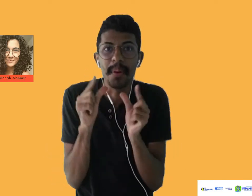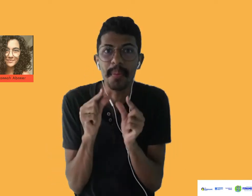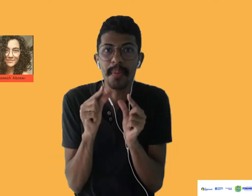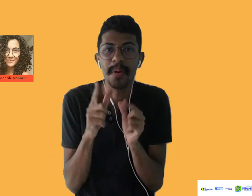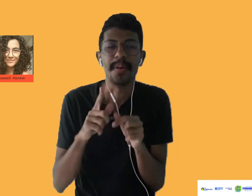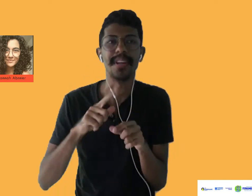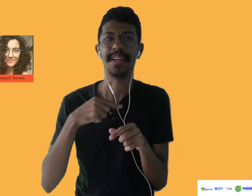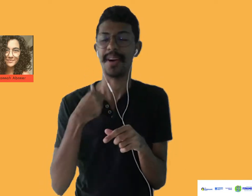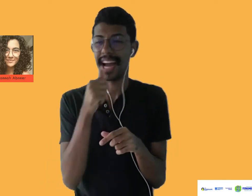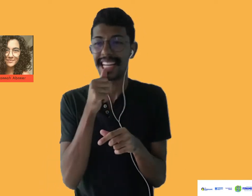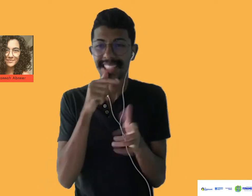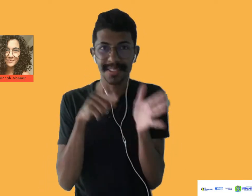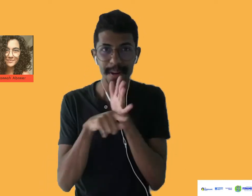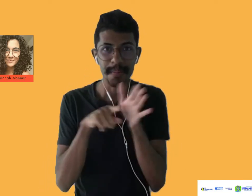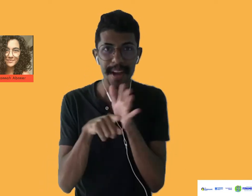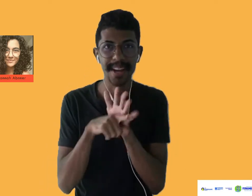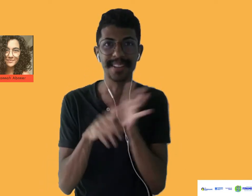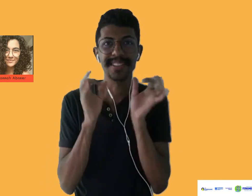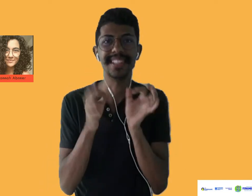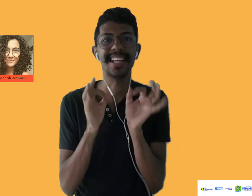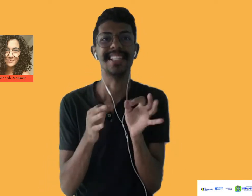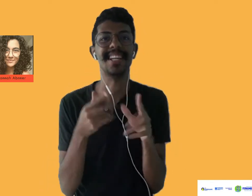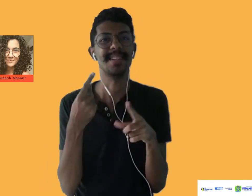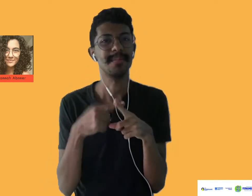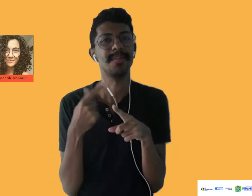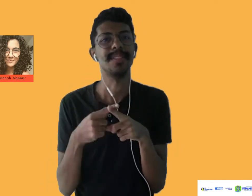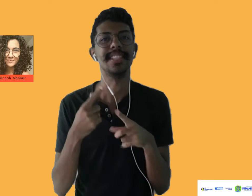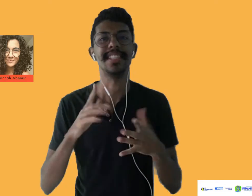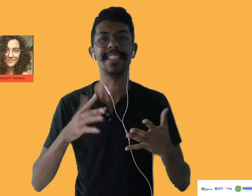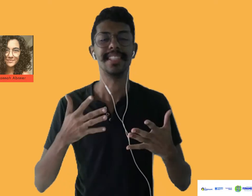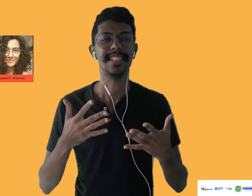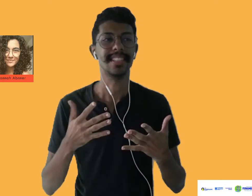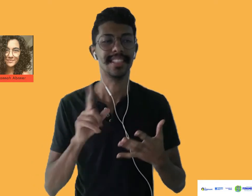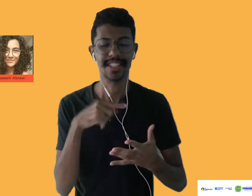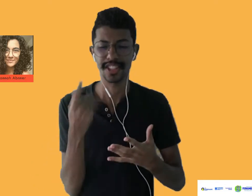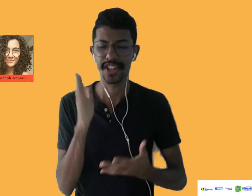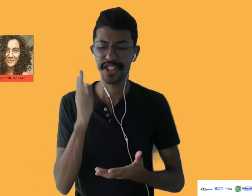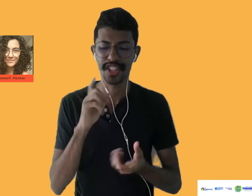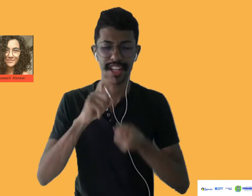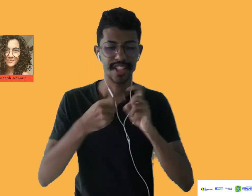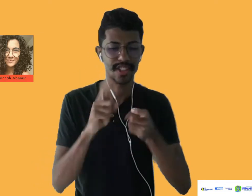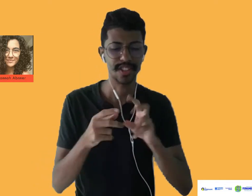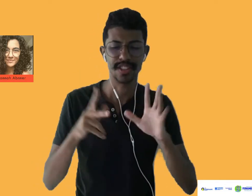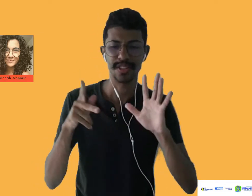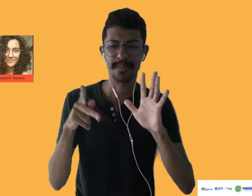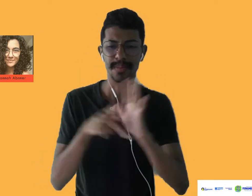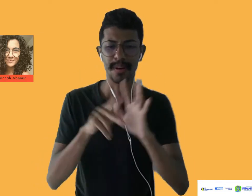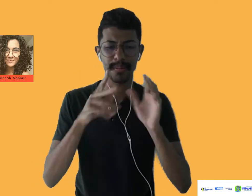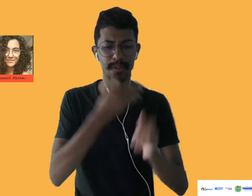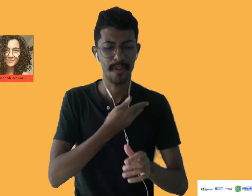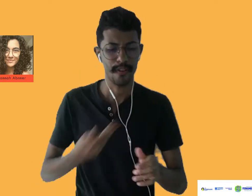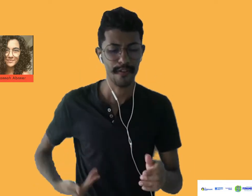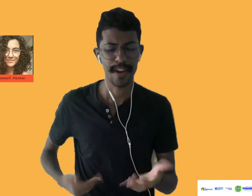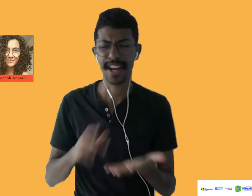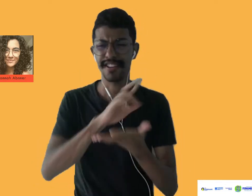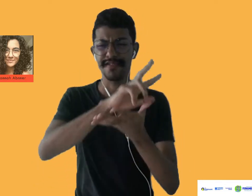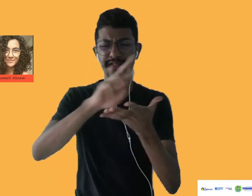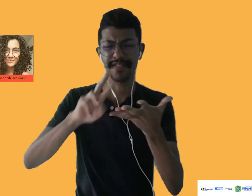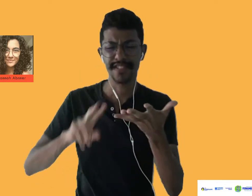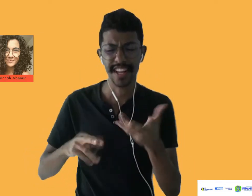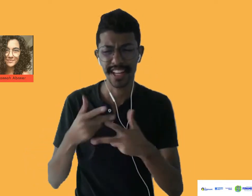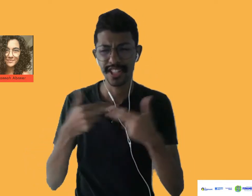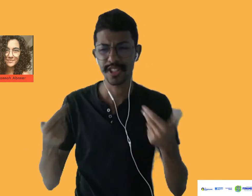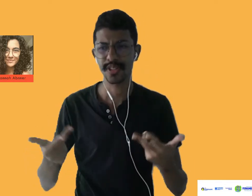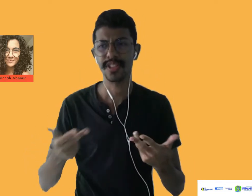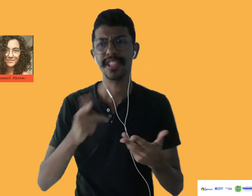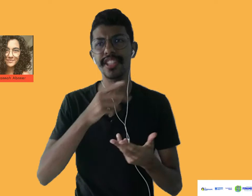final, mas eu vou fazer a última pergunta, né? Porque, enfim, para a gente falou desse governo, desse desgoverno, de tantas